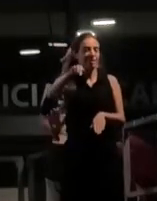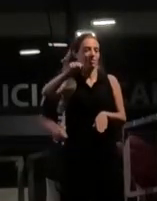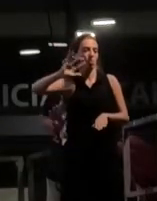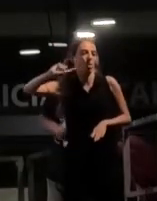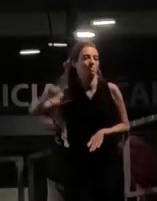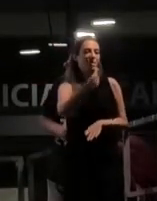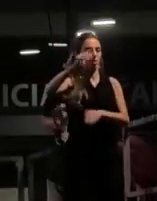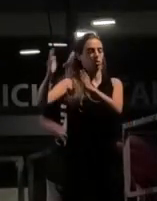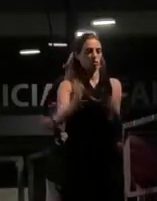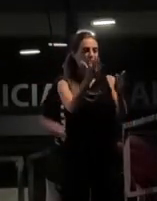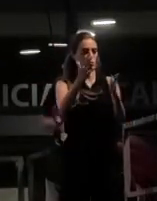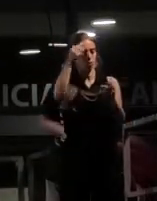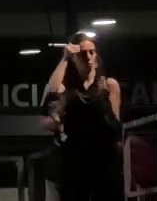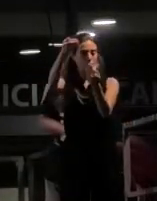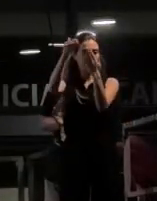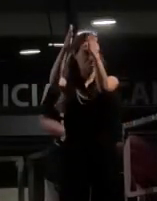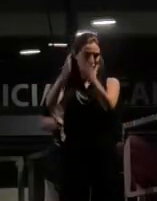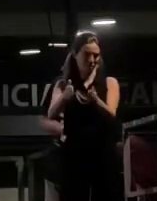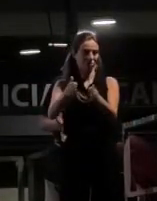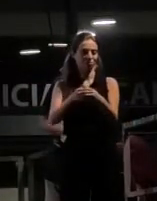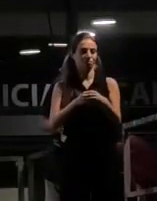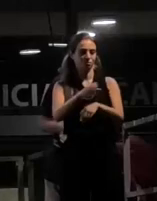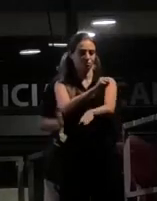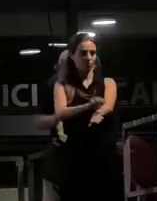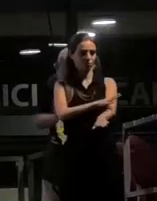impulsors d'aquella trobada.